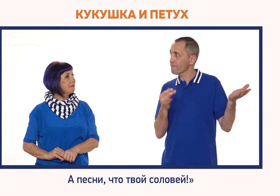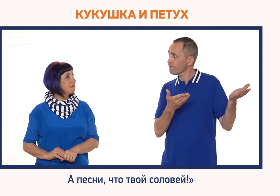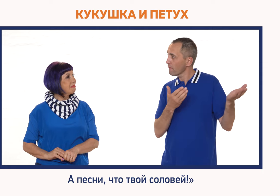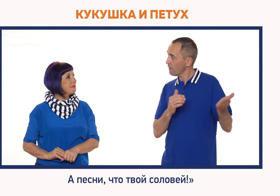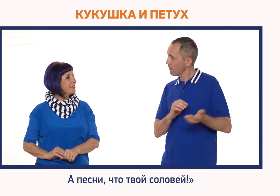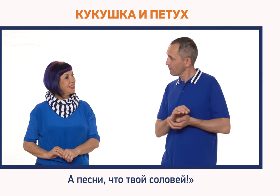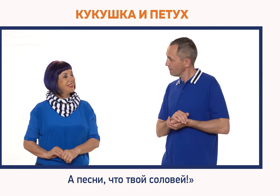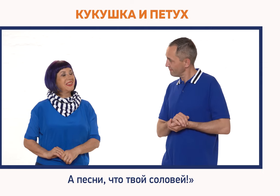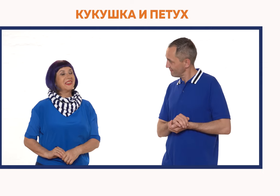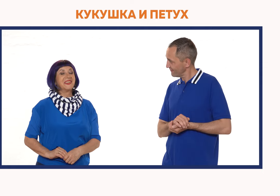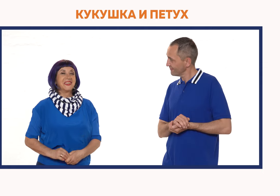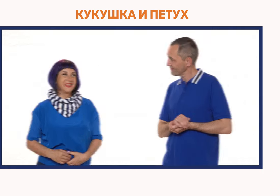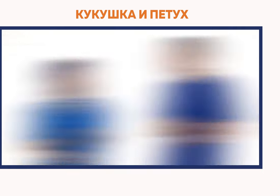соловей.